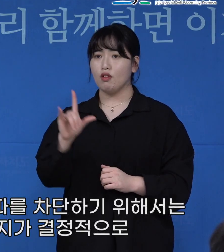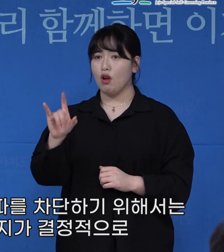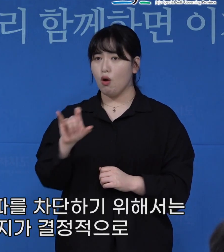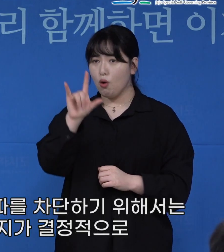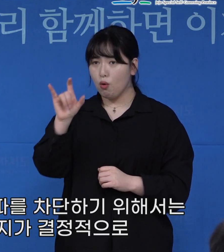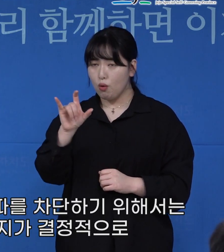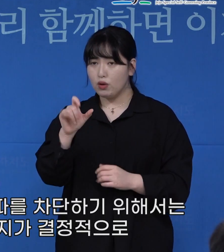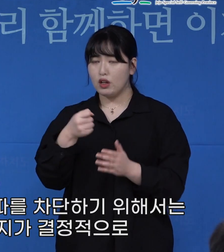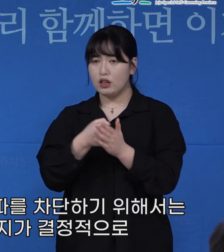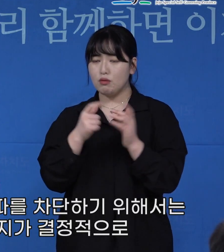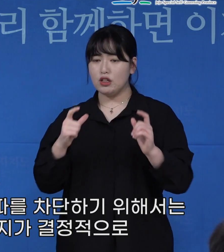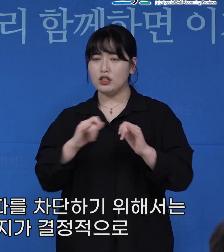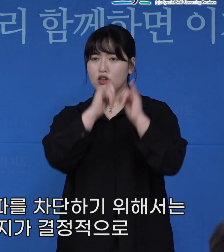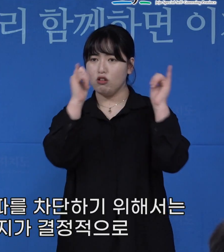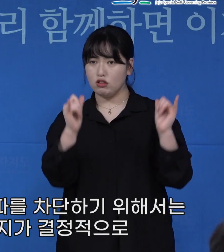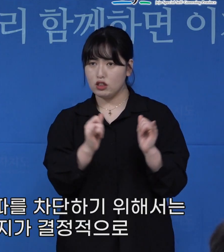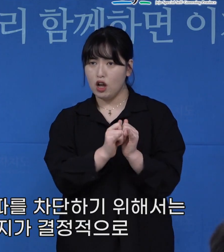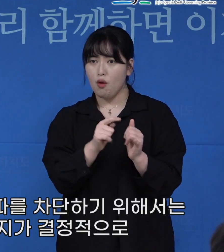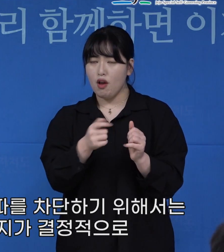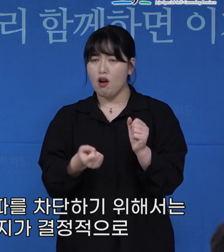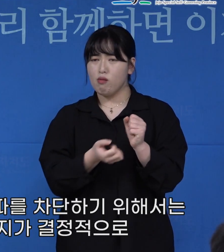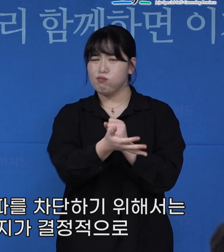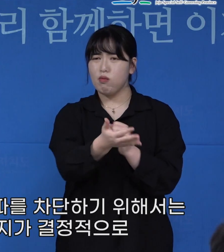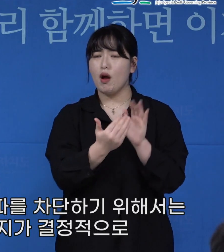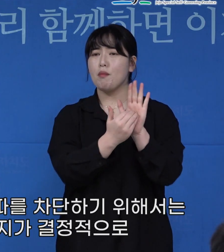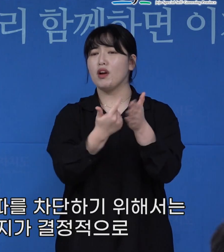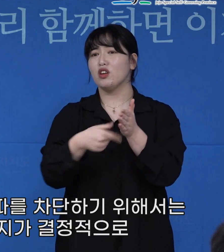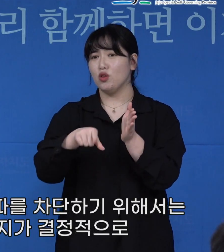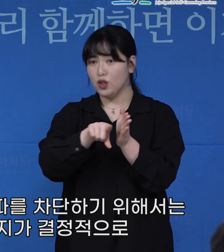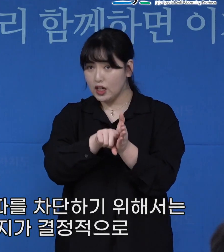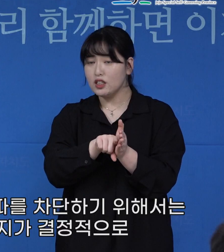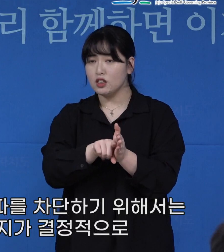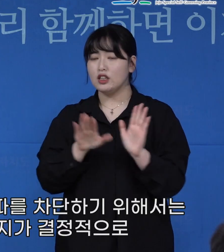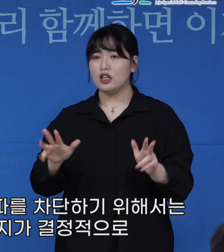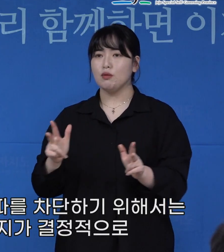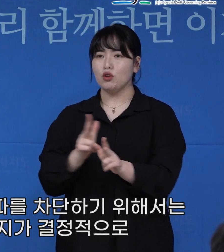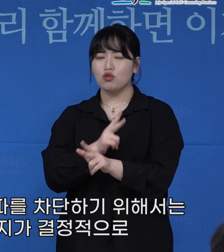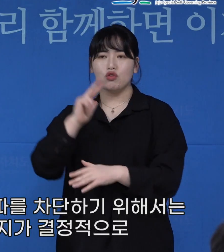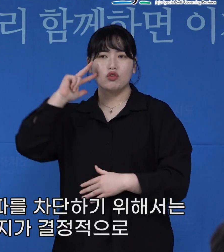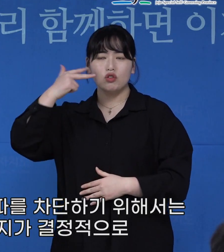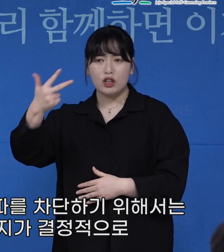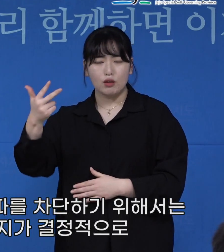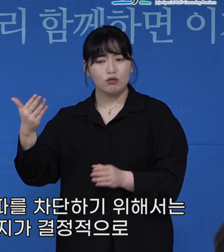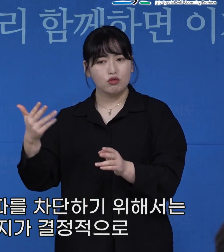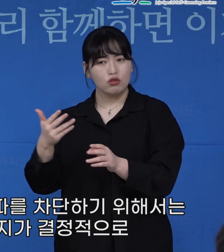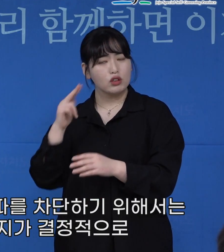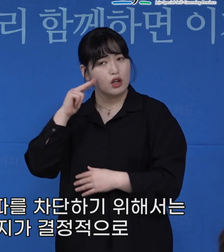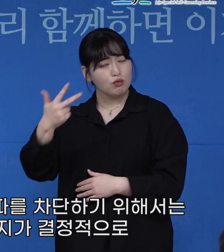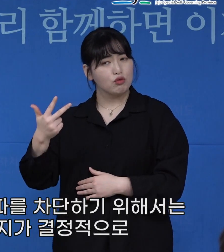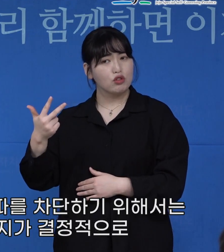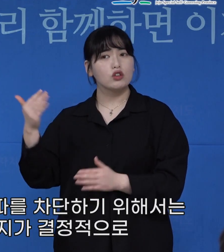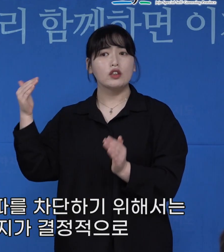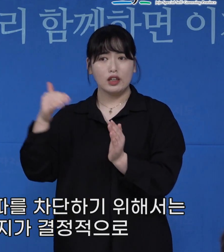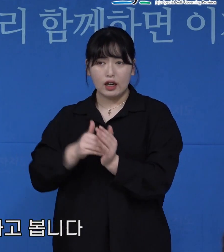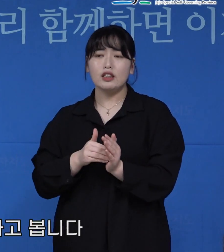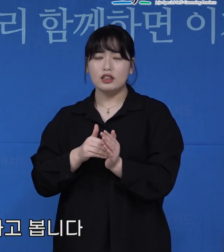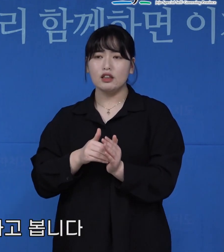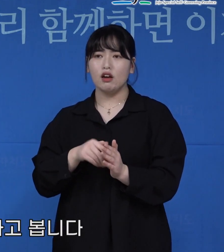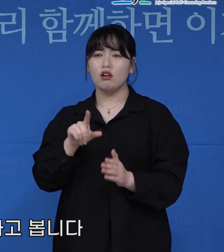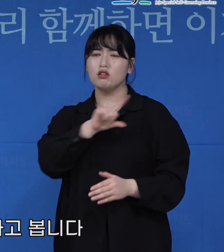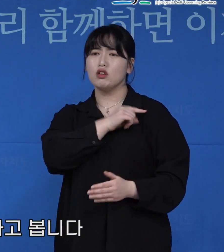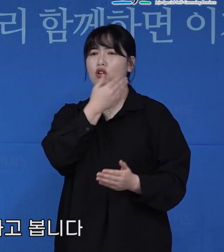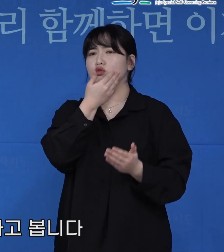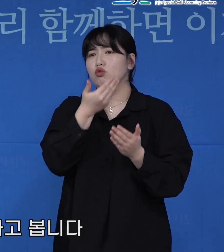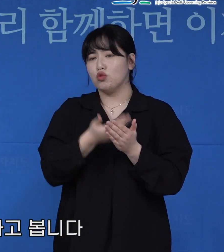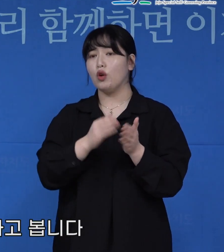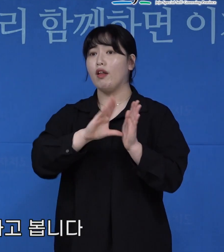코로나19의 지역사회 전파를 차단하기 위해서는 이번 주와 다음 주까지가 결정적으로